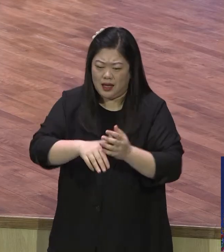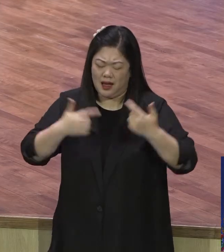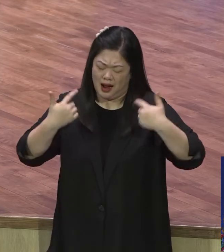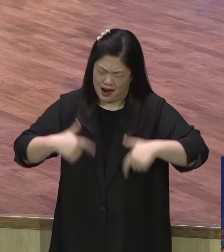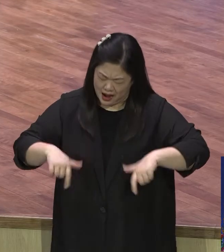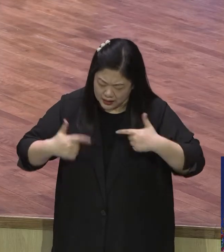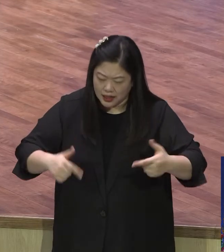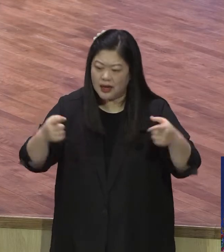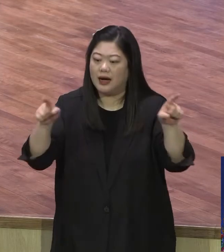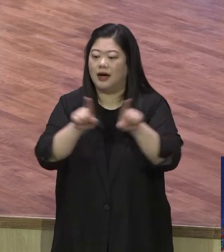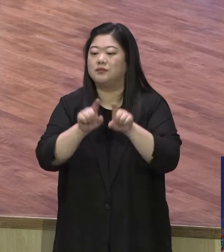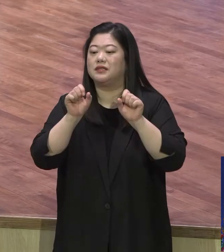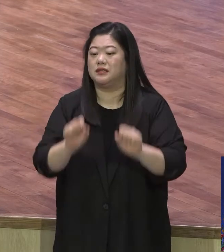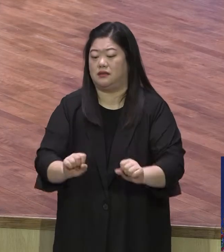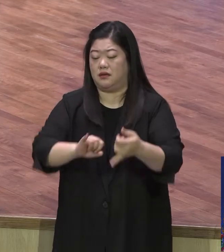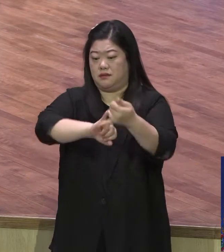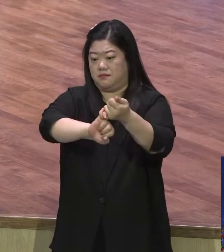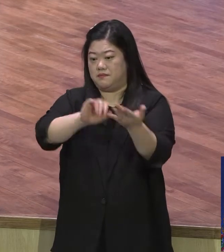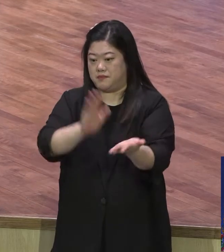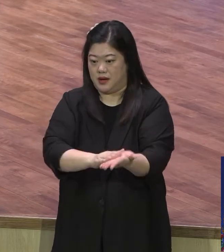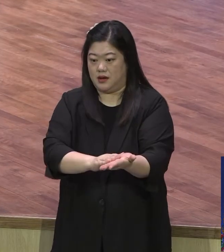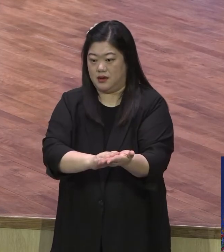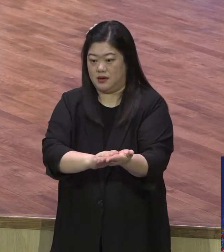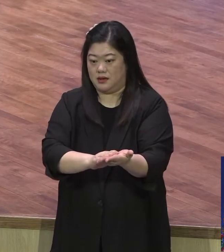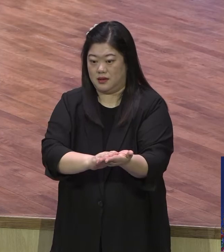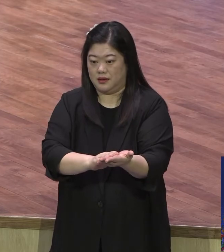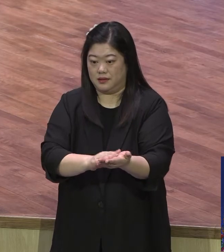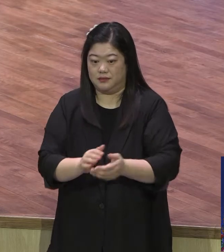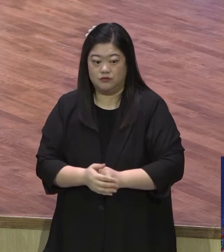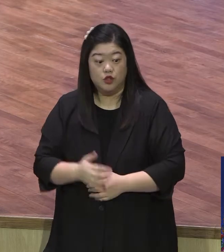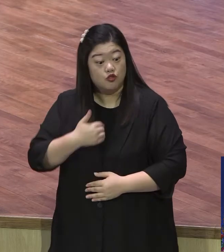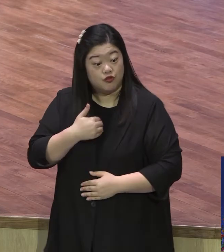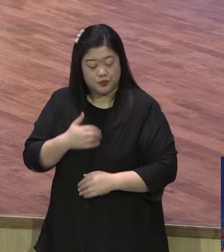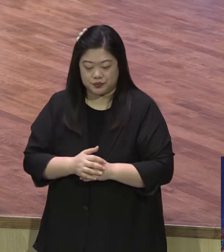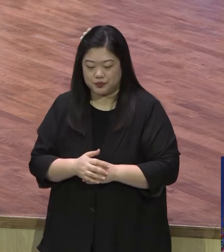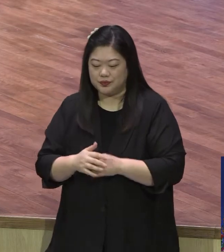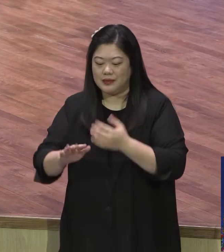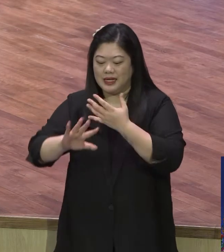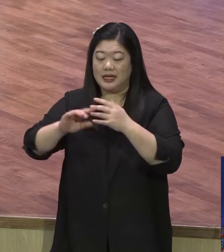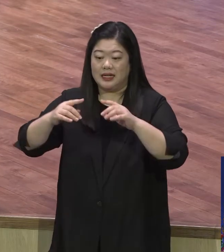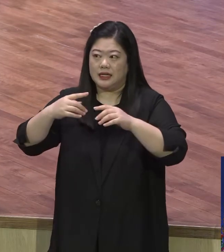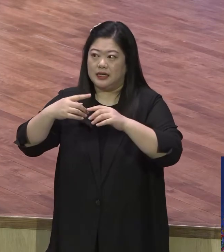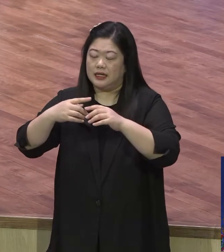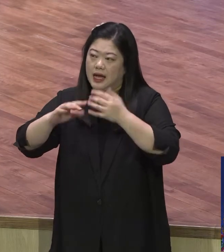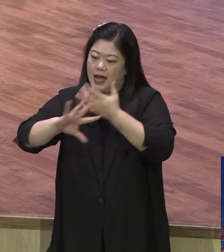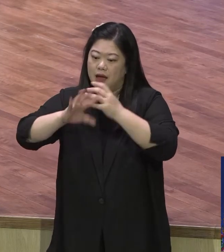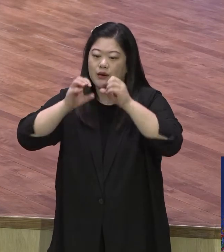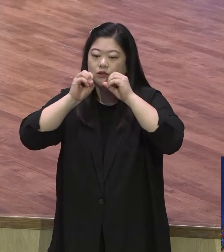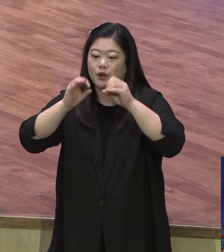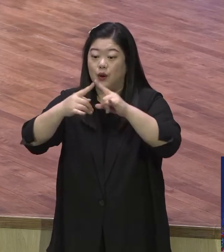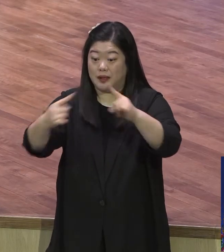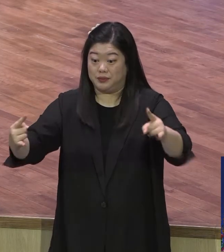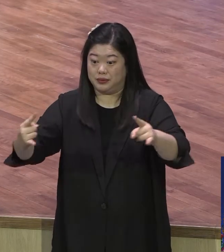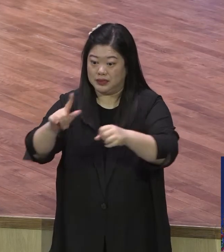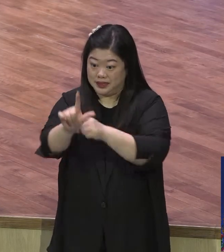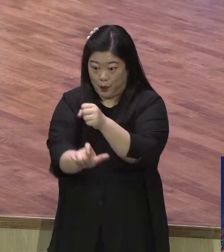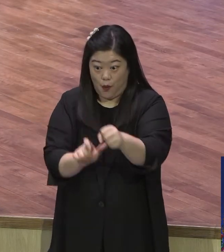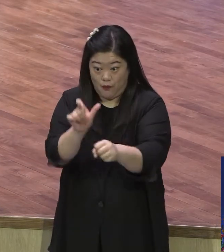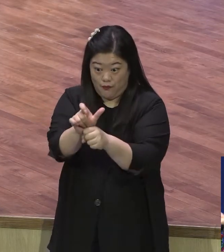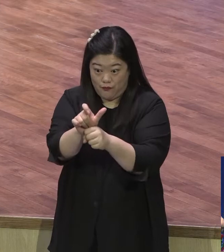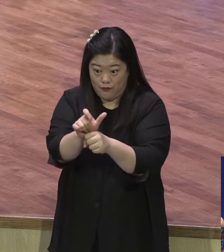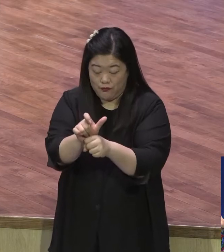그래서 참 신기하고 놀랍죠 우리가 그 15년을 해외 캠프를 1년에 6개 7개 막 갔잖아요 저 같은